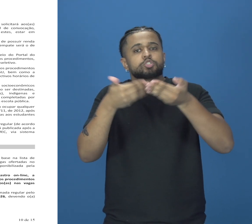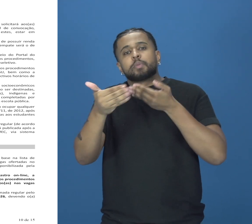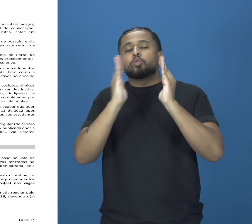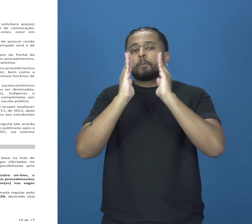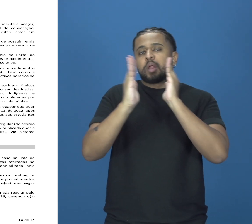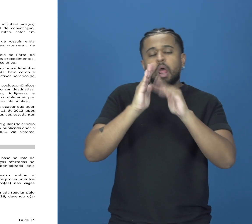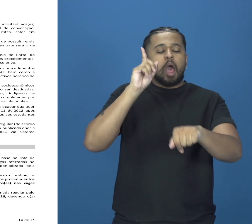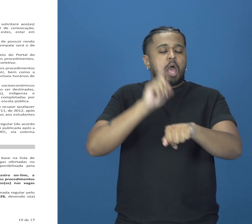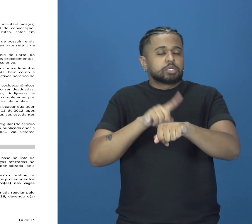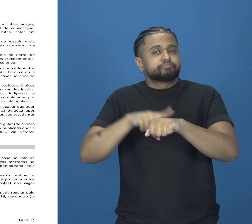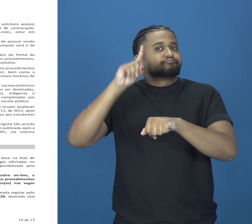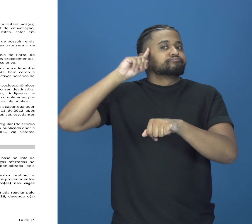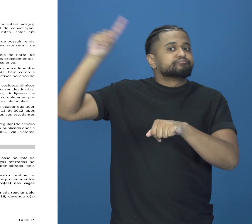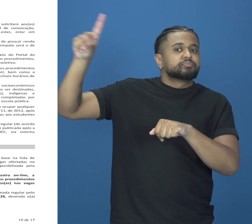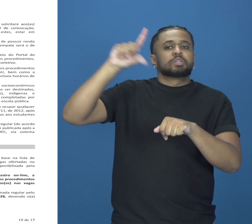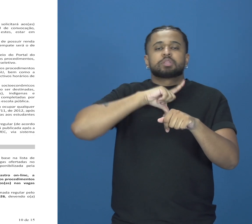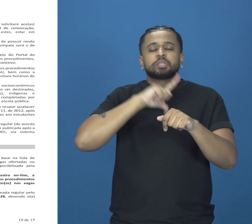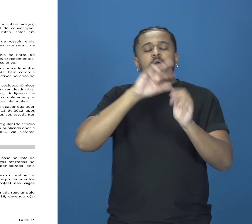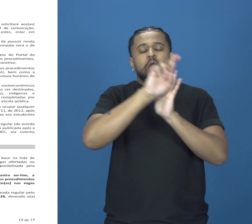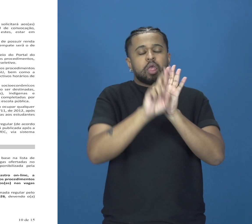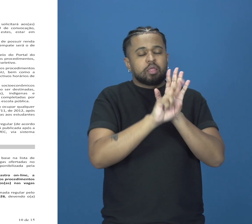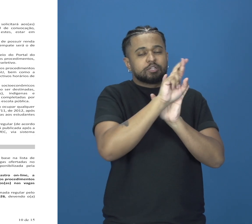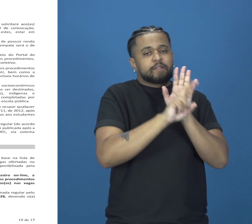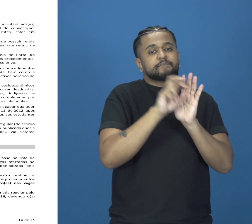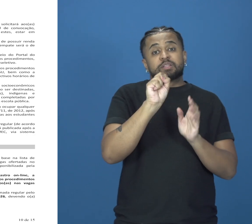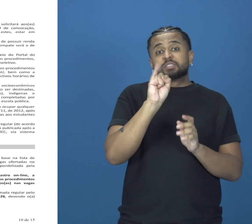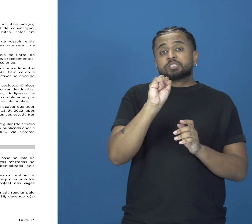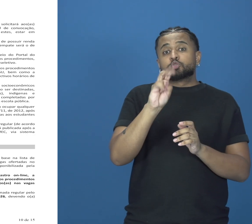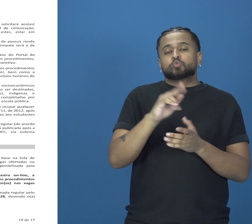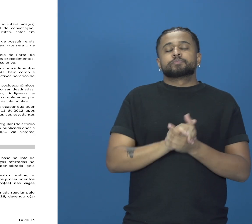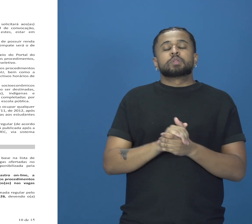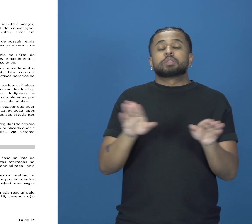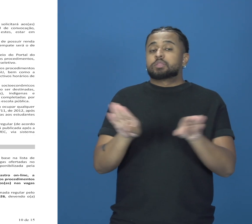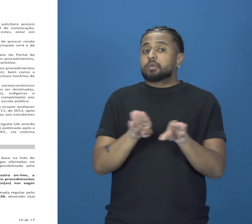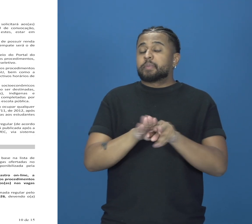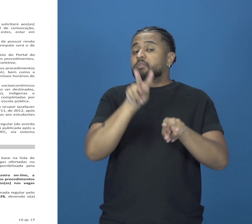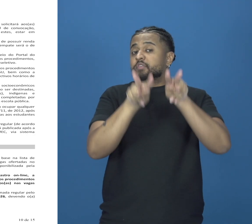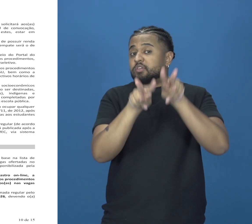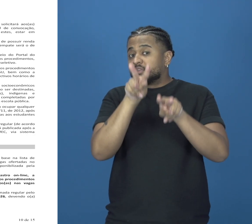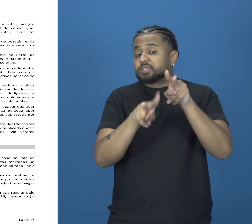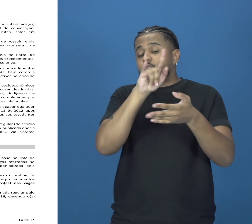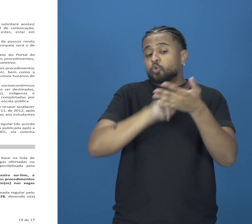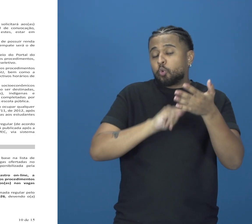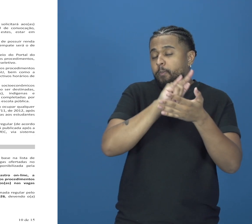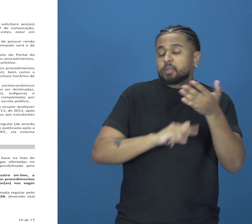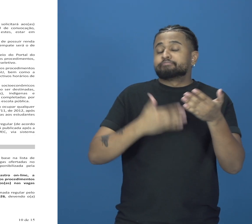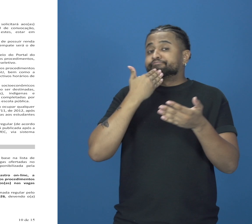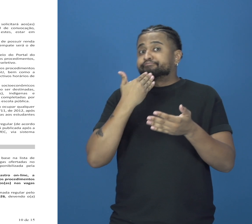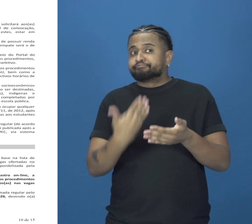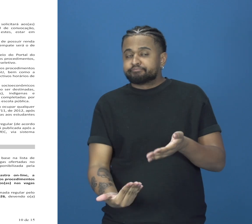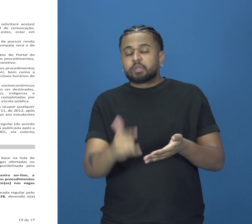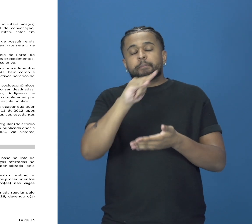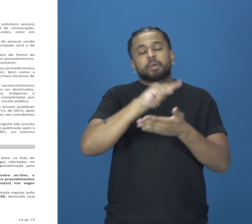e prazos estabelecidos nas normas que regulamentam o SISU, bem como a verificação dos documentos exigidos